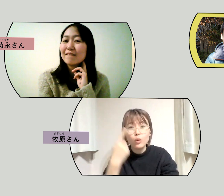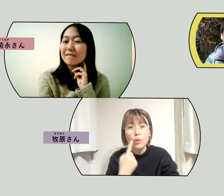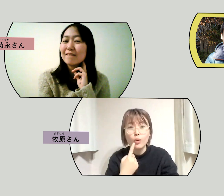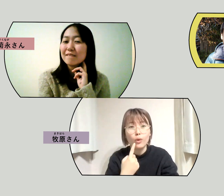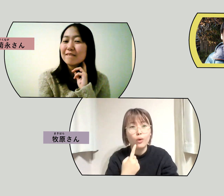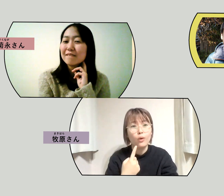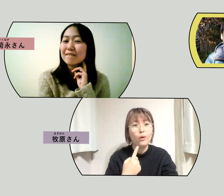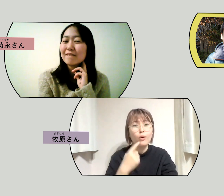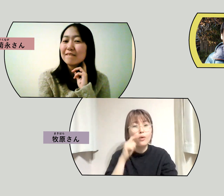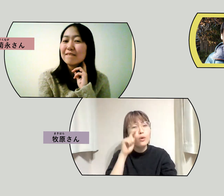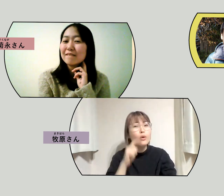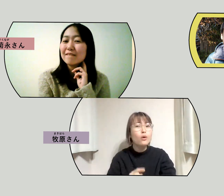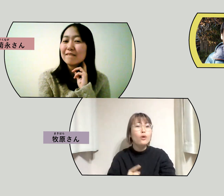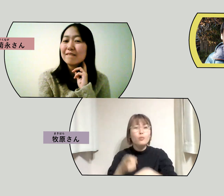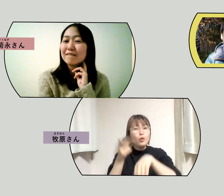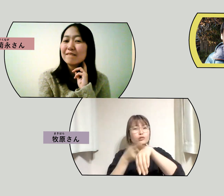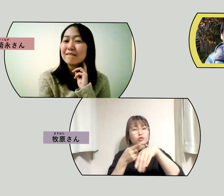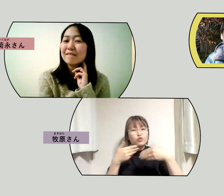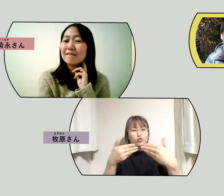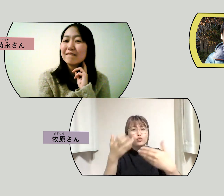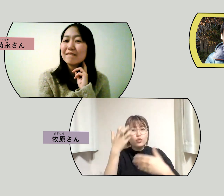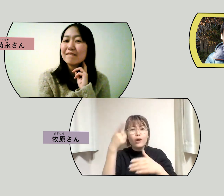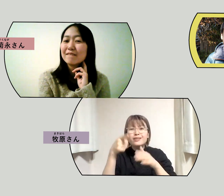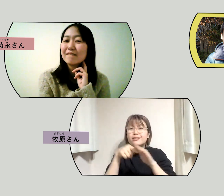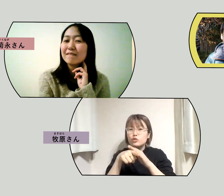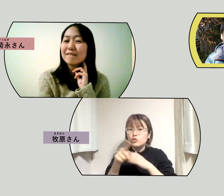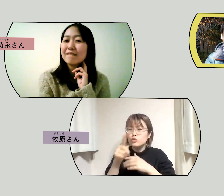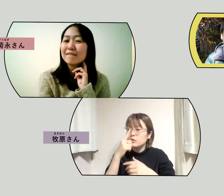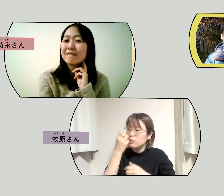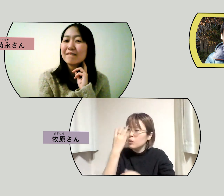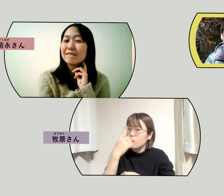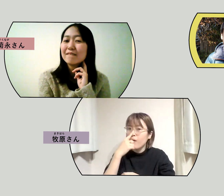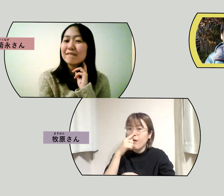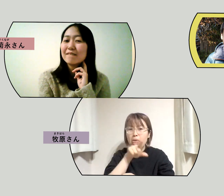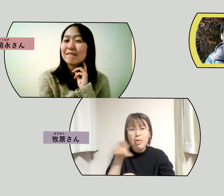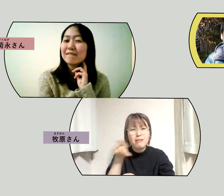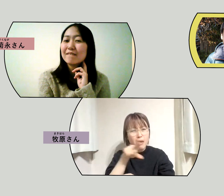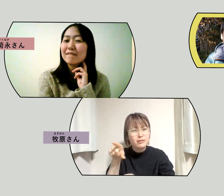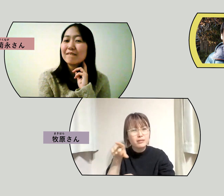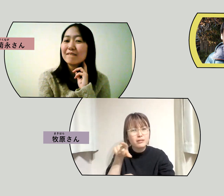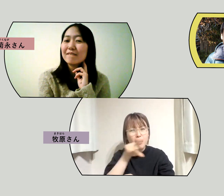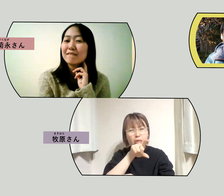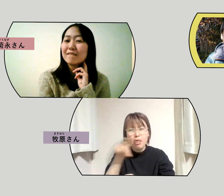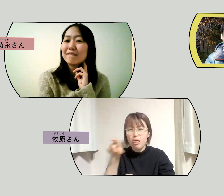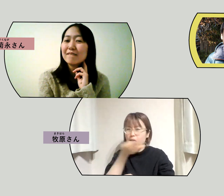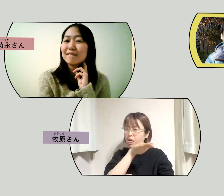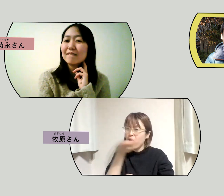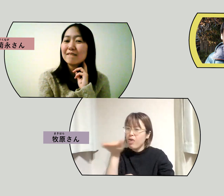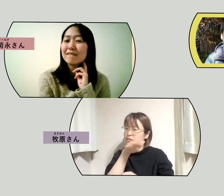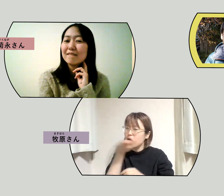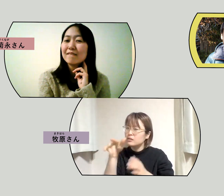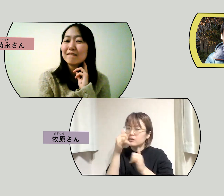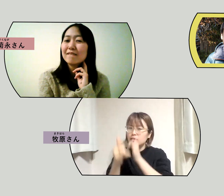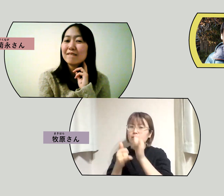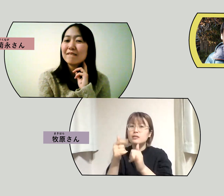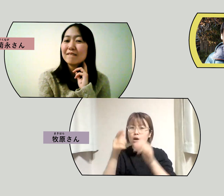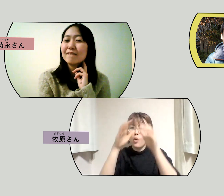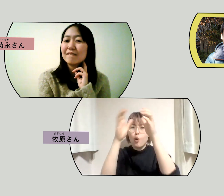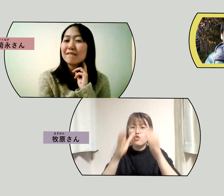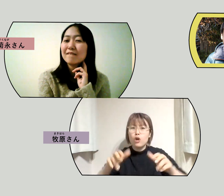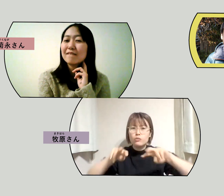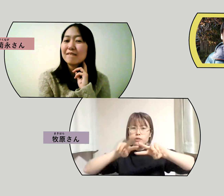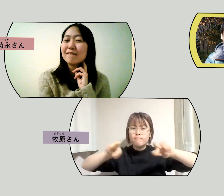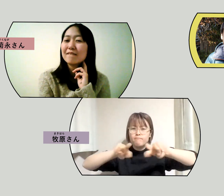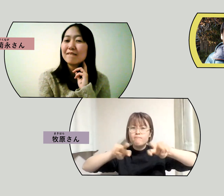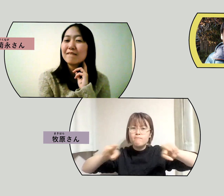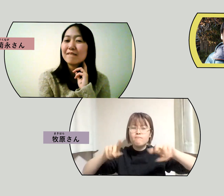はずですそれぐらい技術が進んでいるはず理由は忘れたんですけど